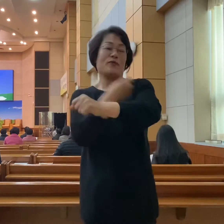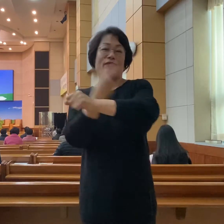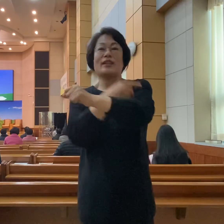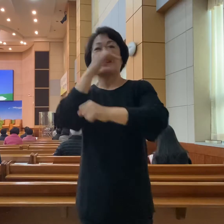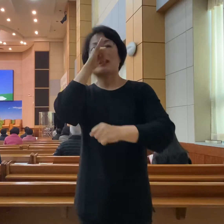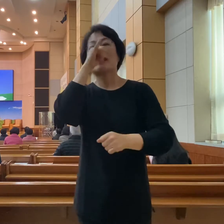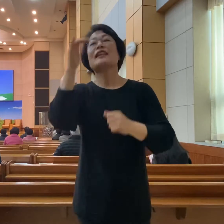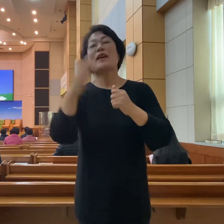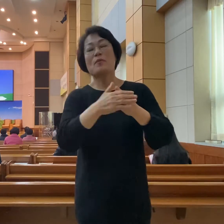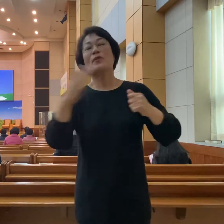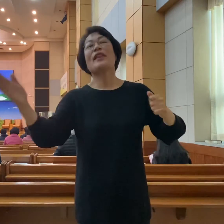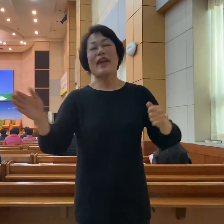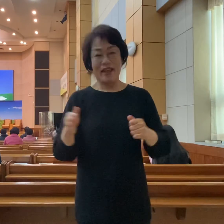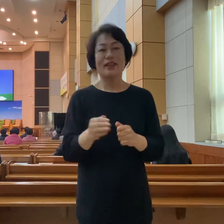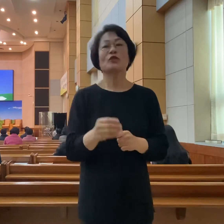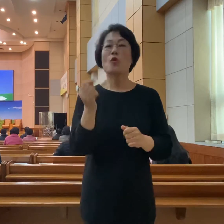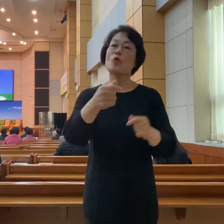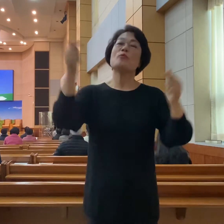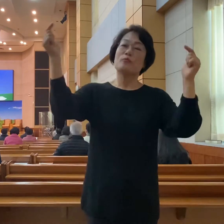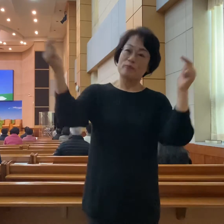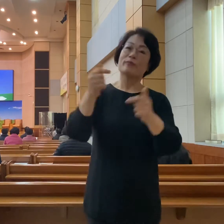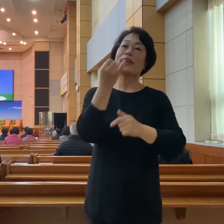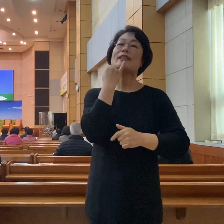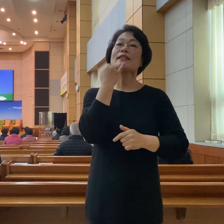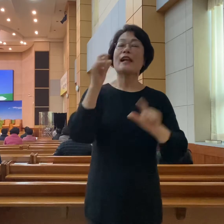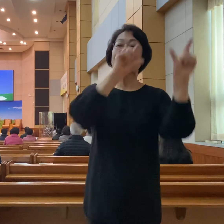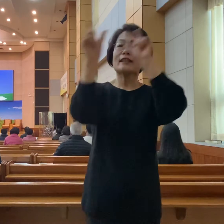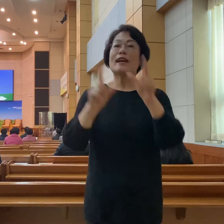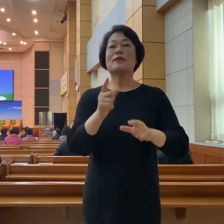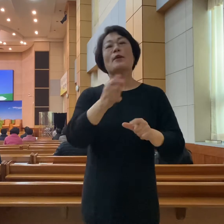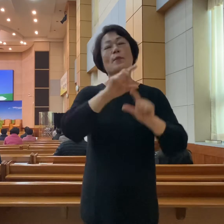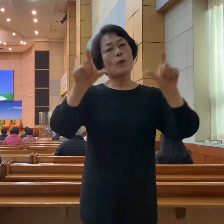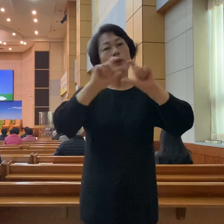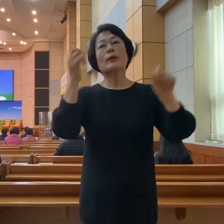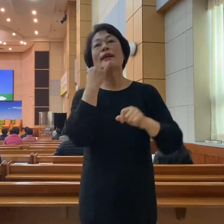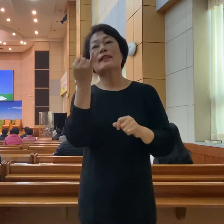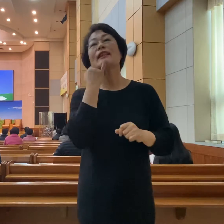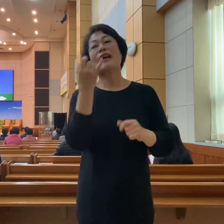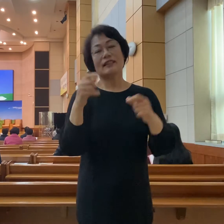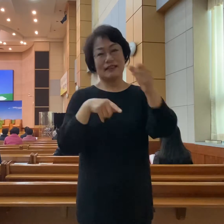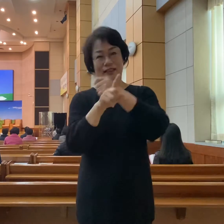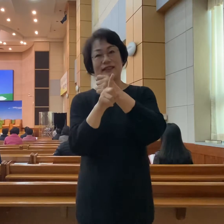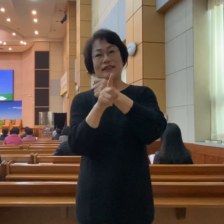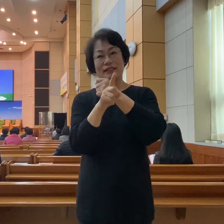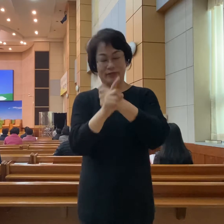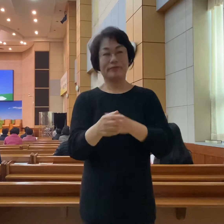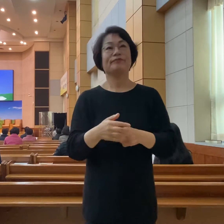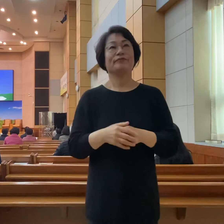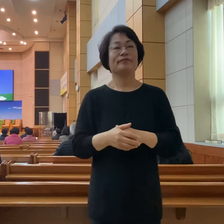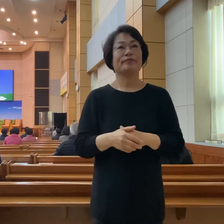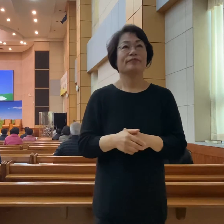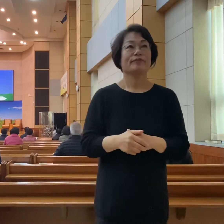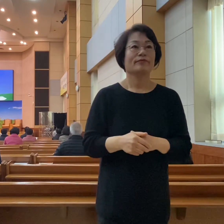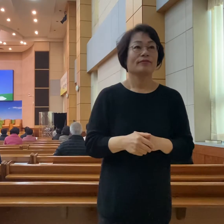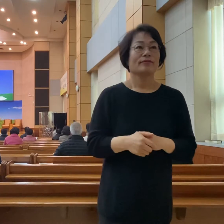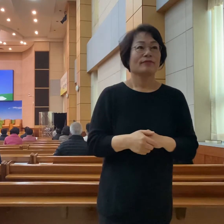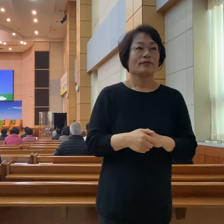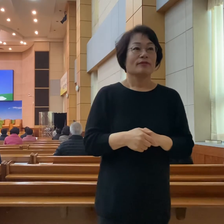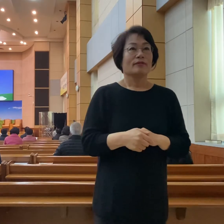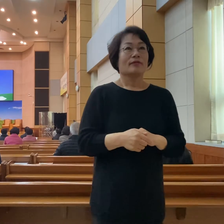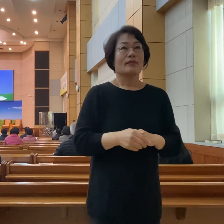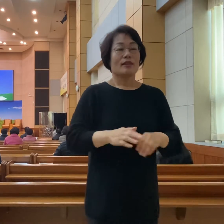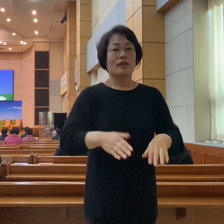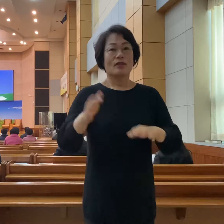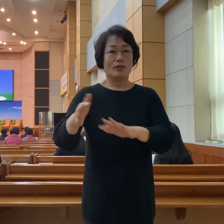것이죠. 지금 계속해서 400명대가 되고 그래 3차 유행이 계속 진행 중이라 이렇게 말하고 봄이